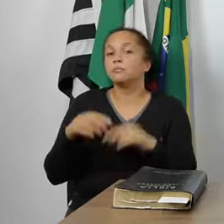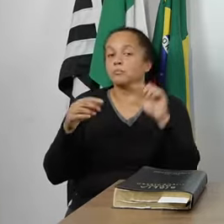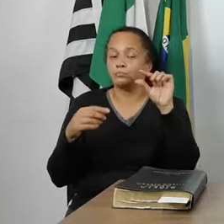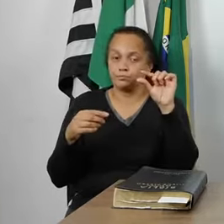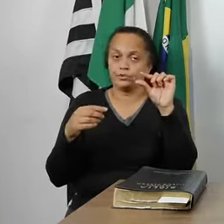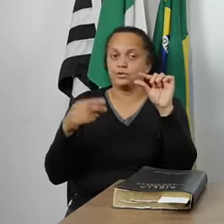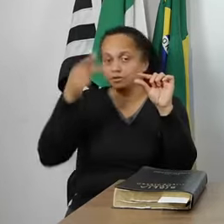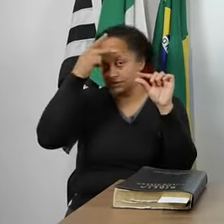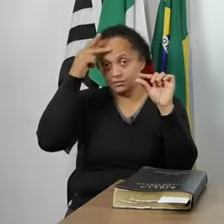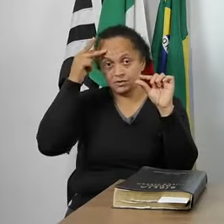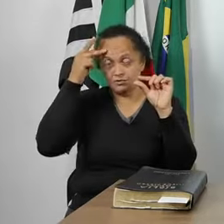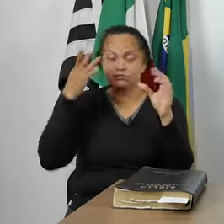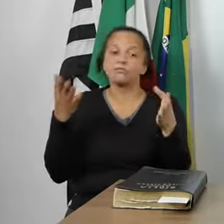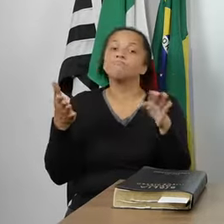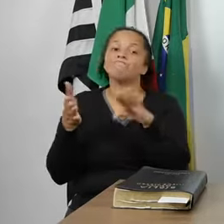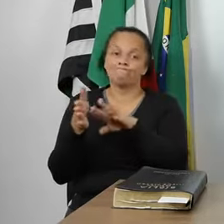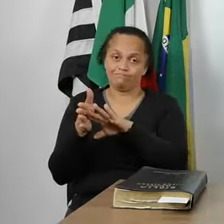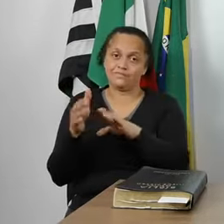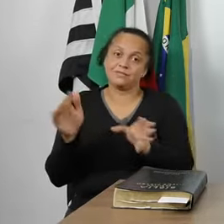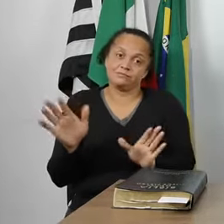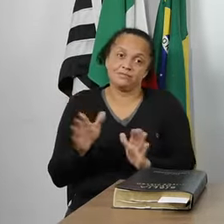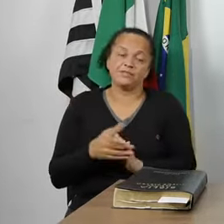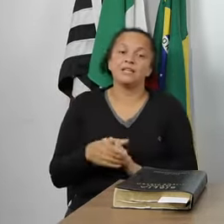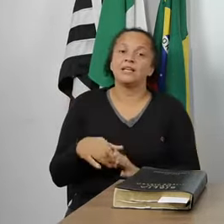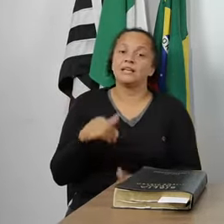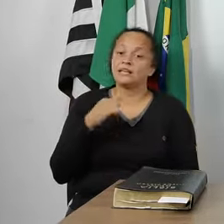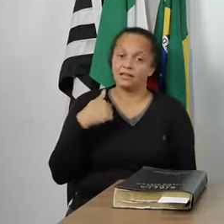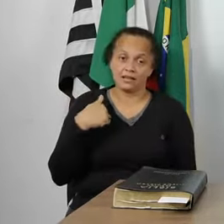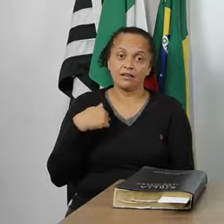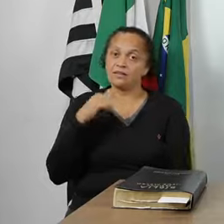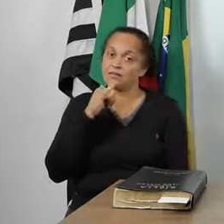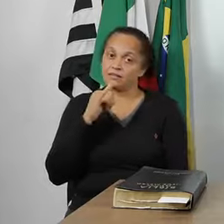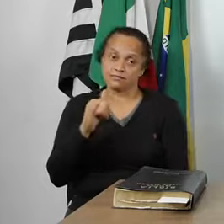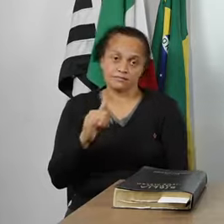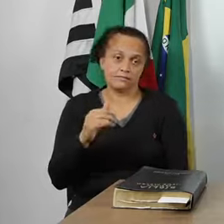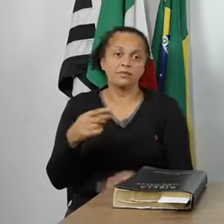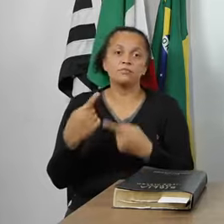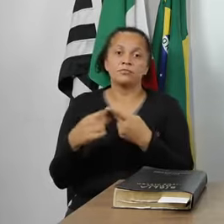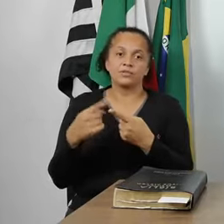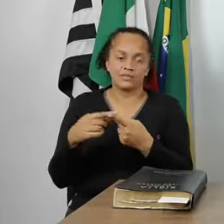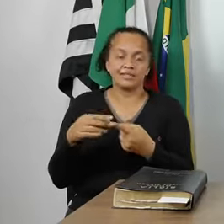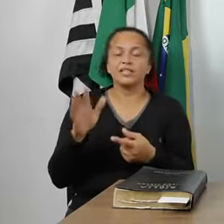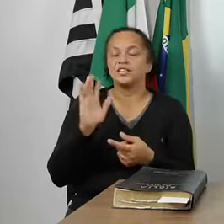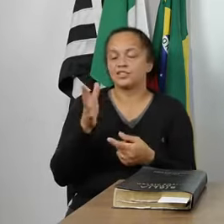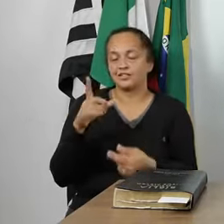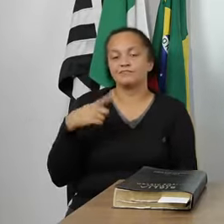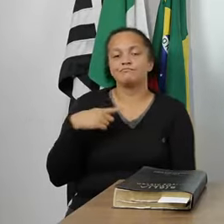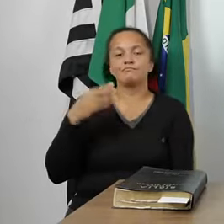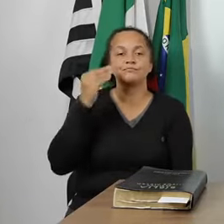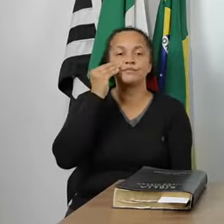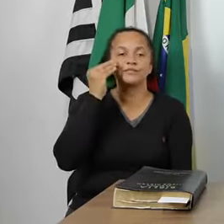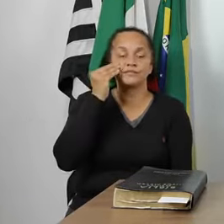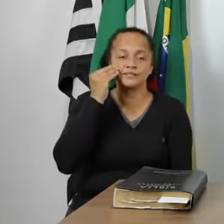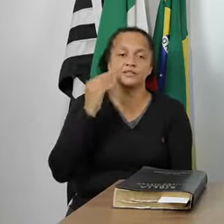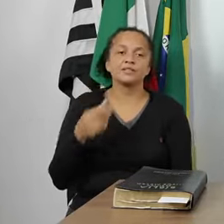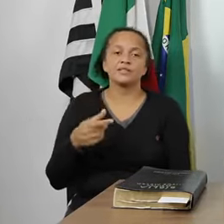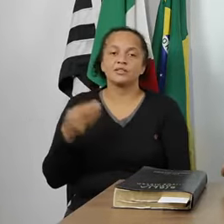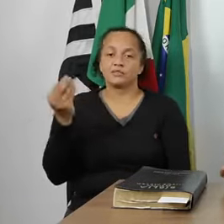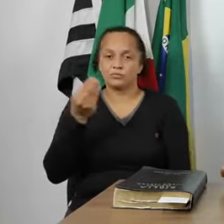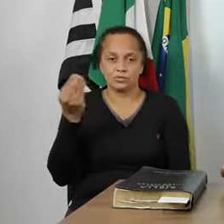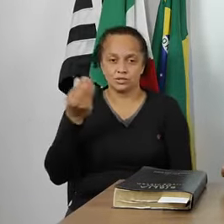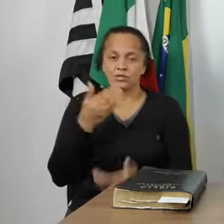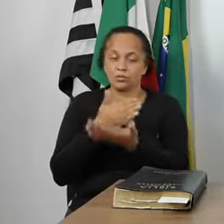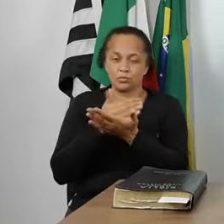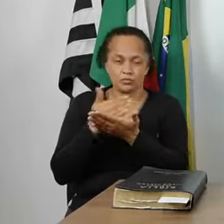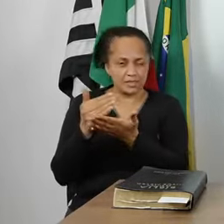infelizmente poucos viriam. E eu falo isso por experiência própria, porque desde a minha conversão, desde que entreguei a minha vida